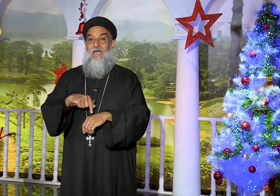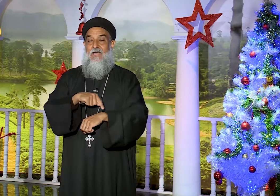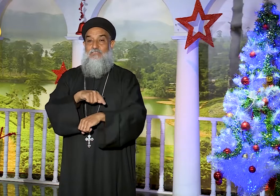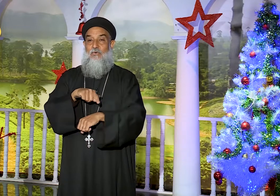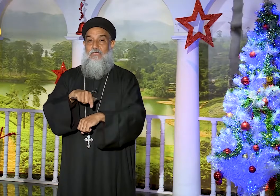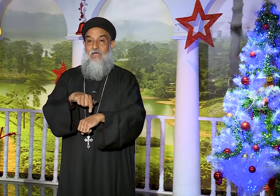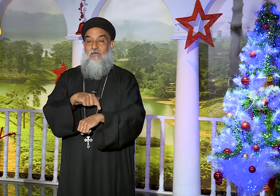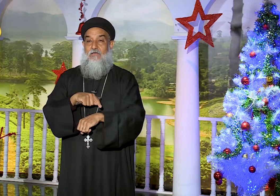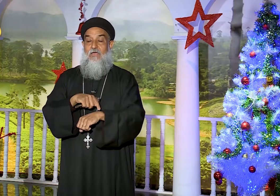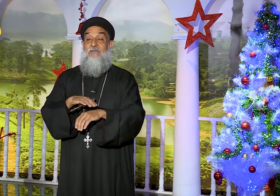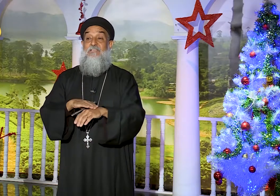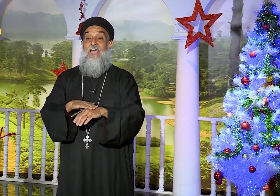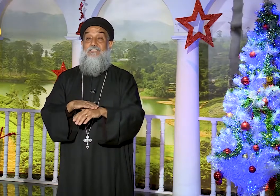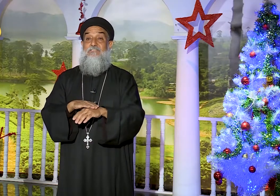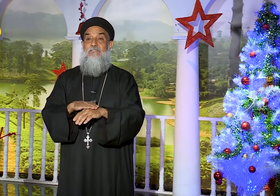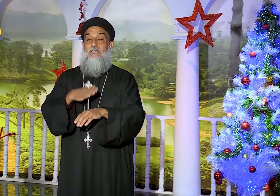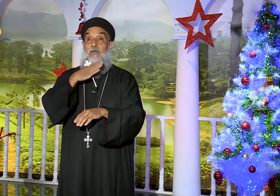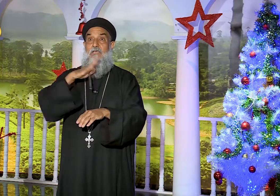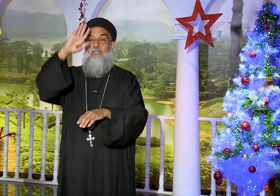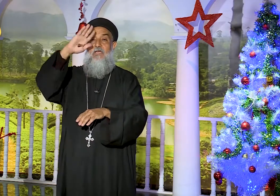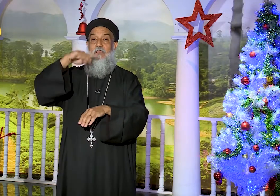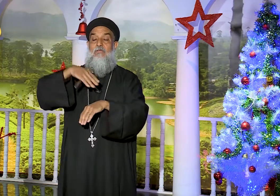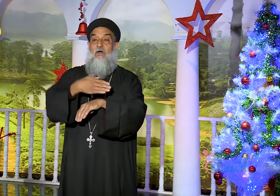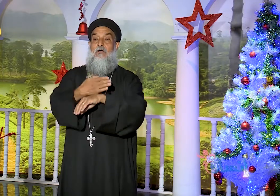قعد شويه، الناس حست ان رئيس الكهنه اتاخر،